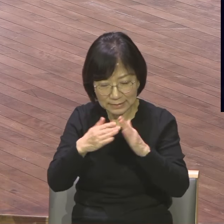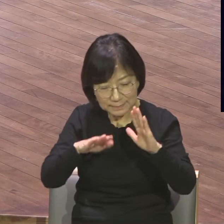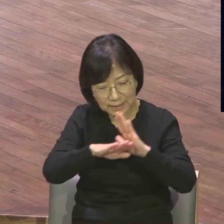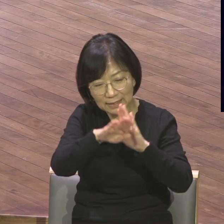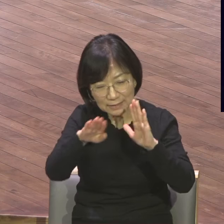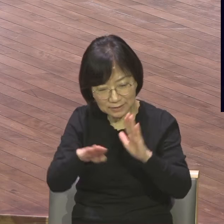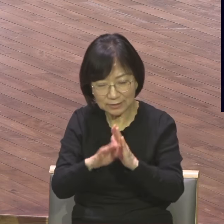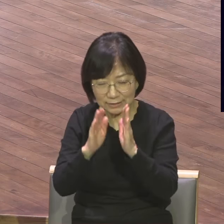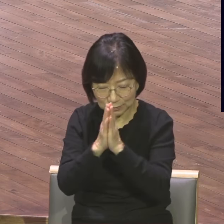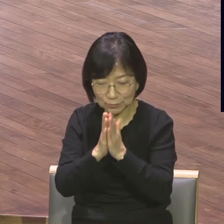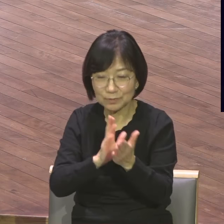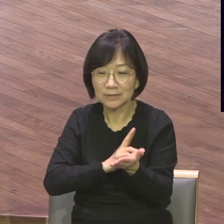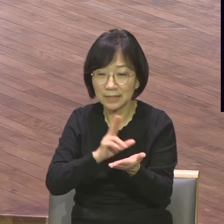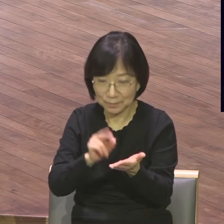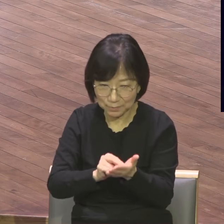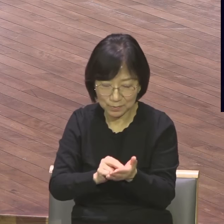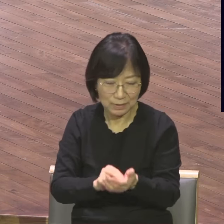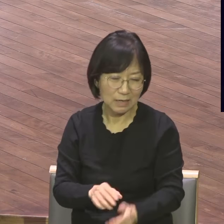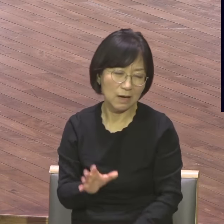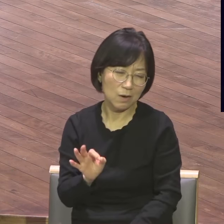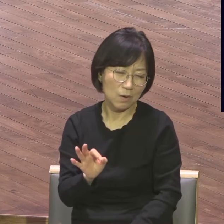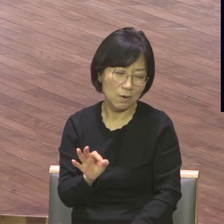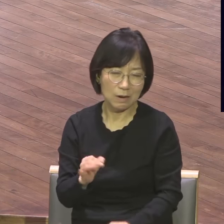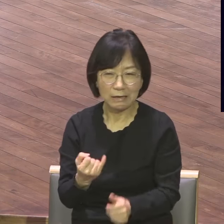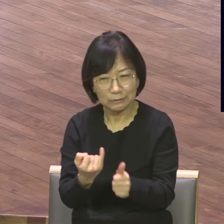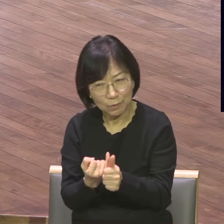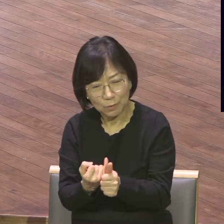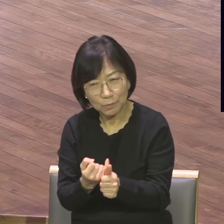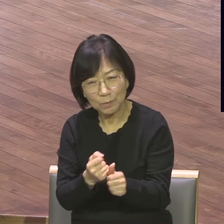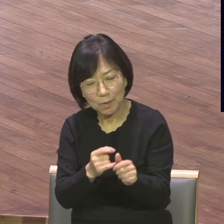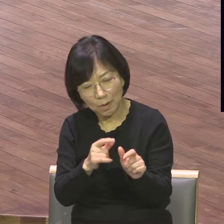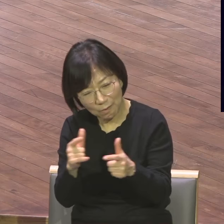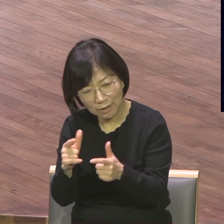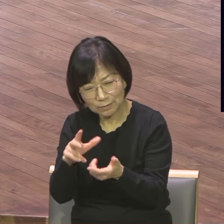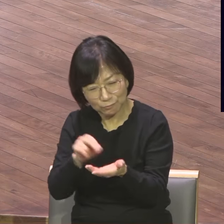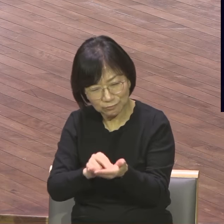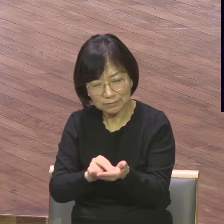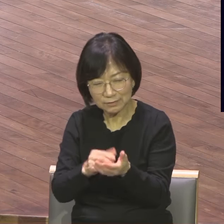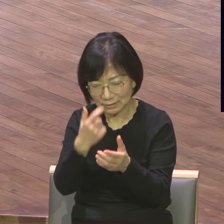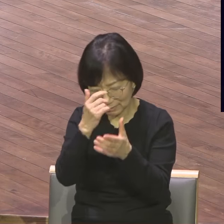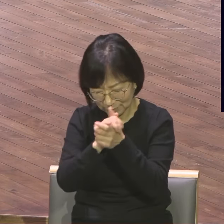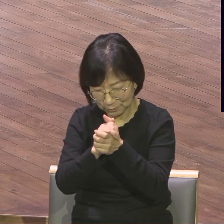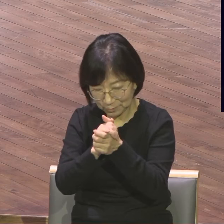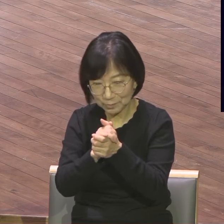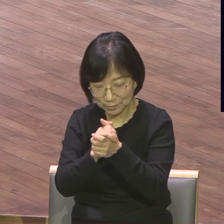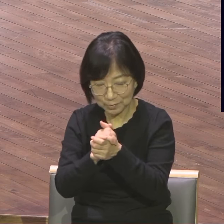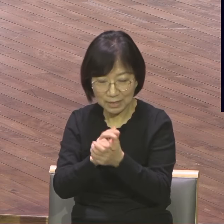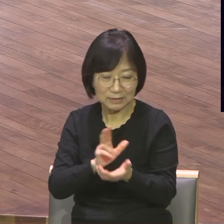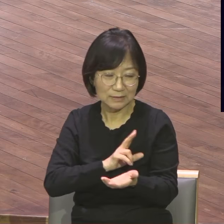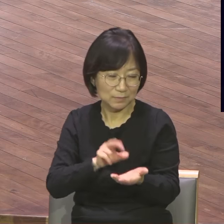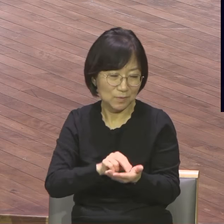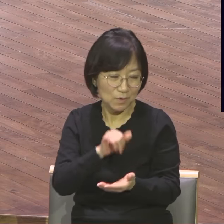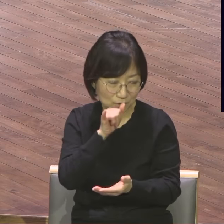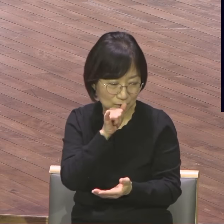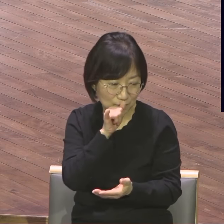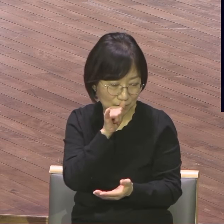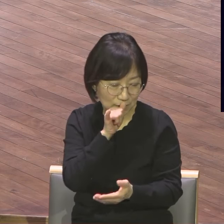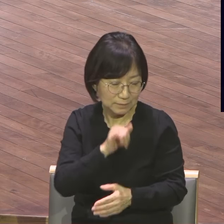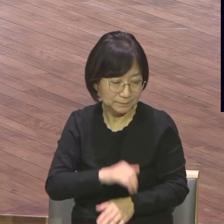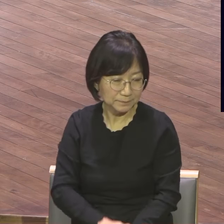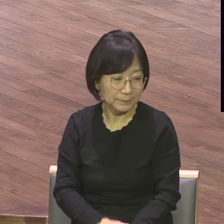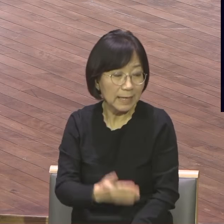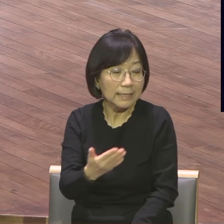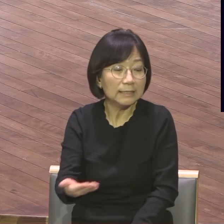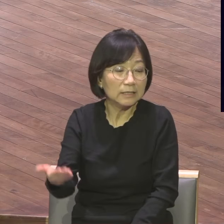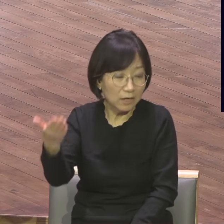있습니다. 물질의 기도 제목도 있습니다. 결혼의 기도 제목도 있습니다. 취업의 기도 제목도 있습니다. 질병의 기도 제목도 있습니다.